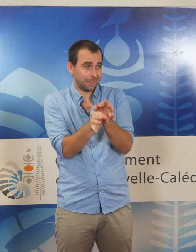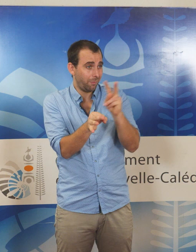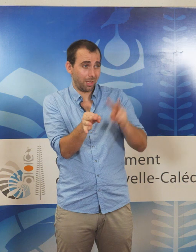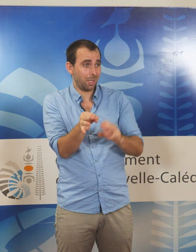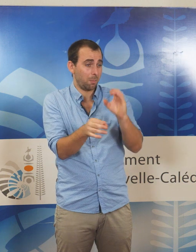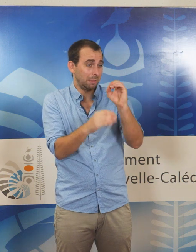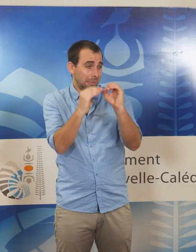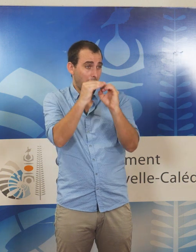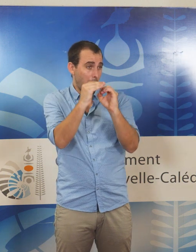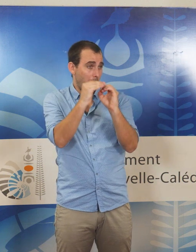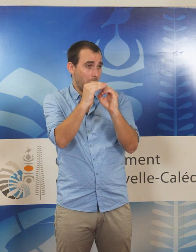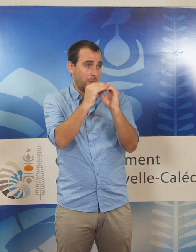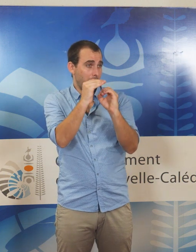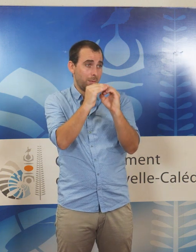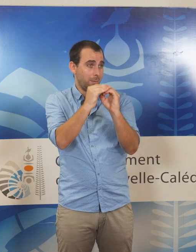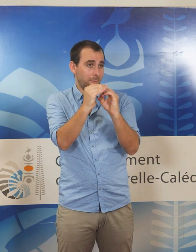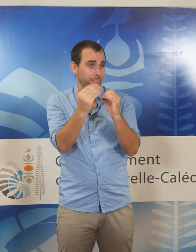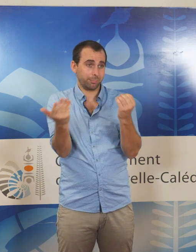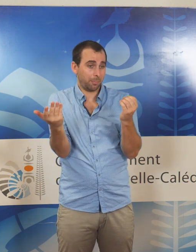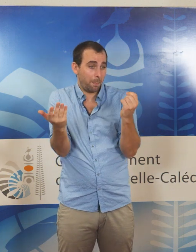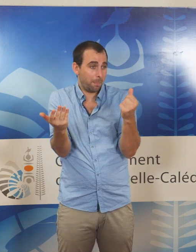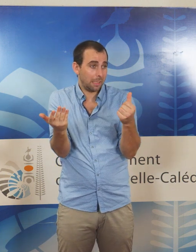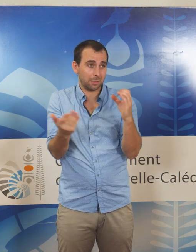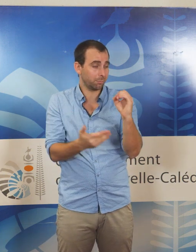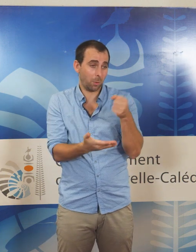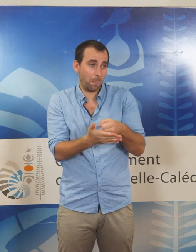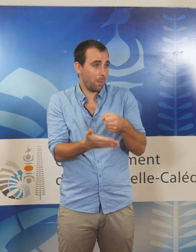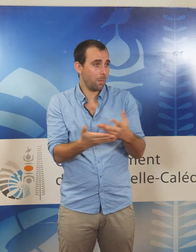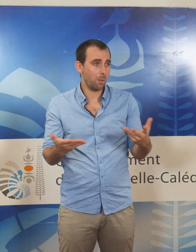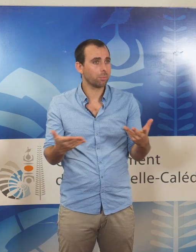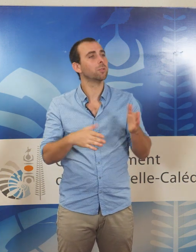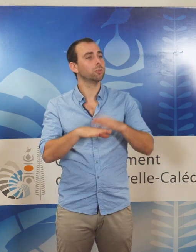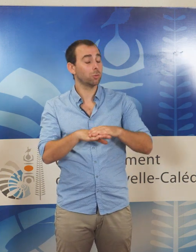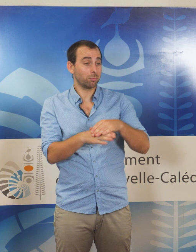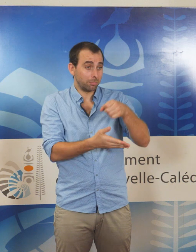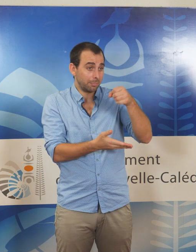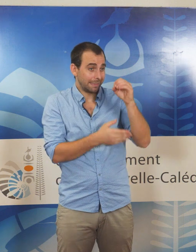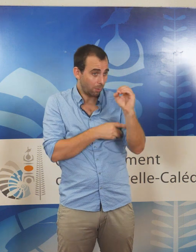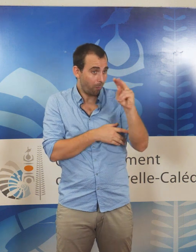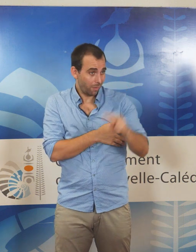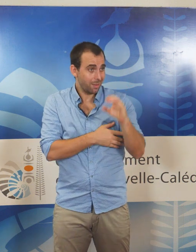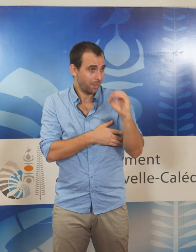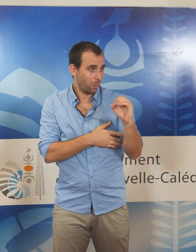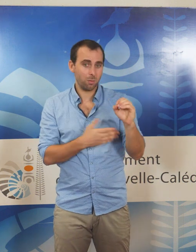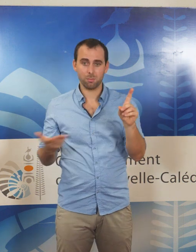réduit vraiment au risque minimum. Par contre, le risque zéro n'existe pas, bien sûr.